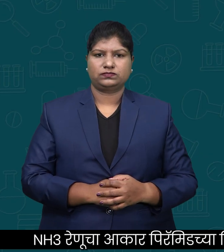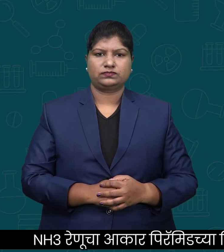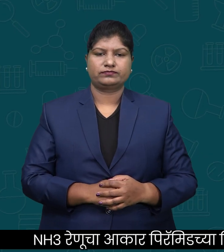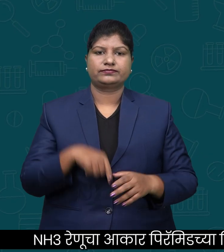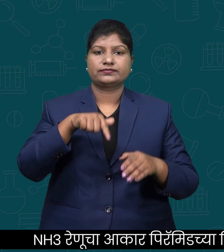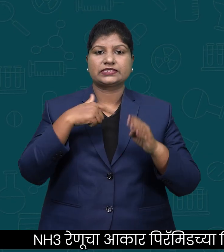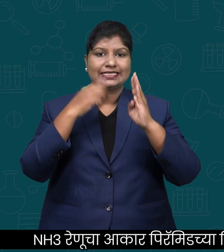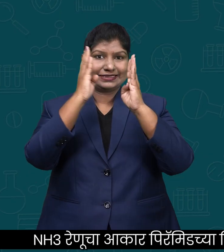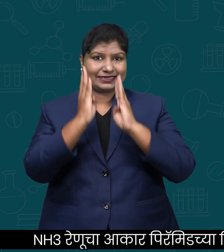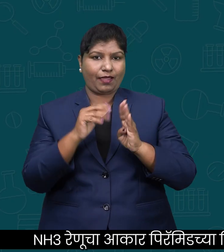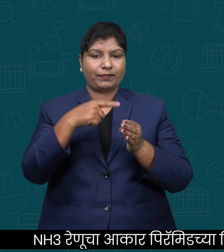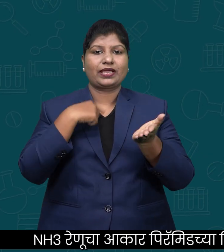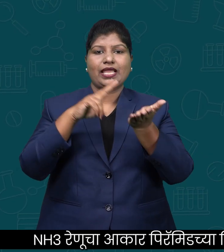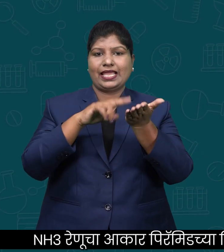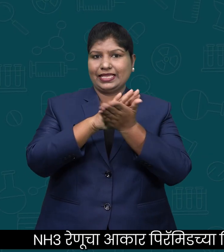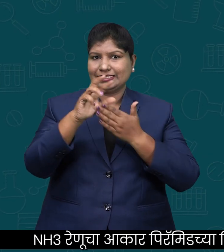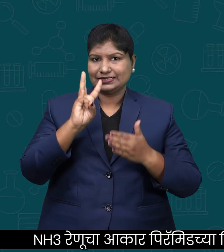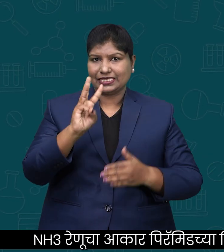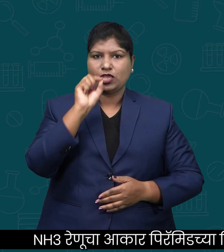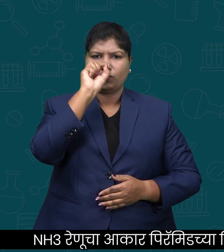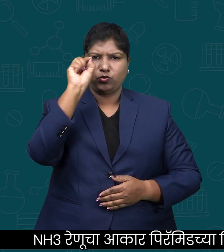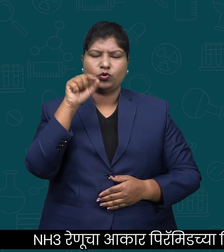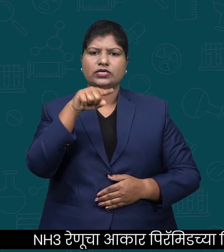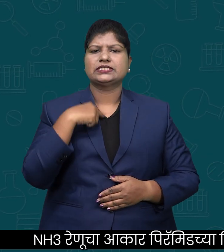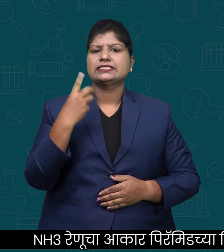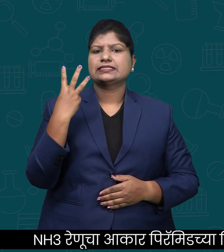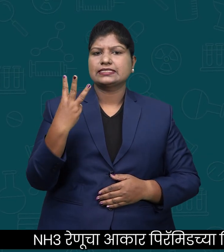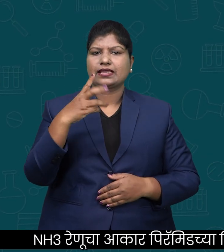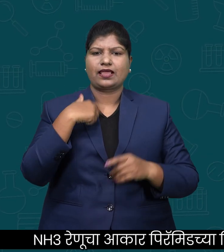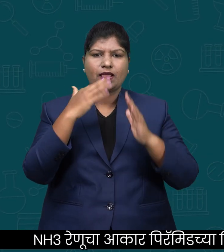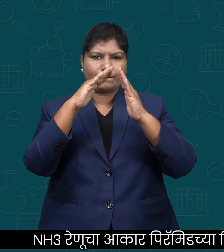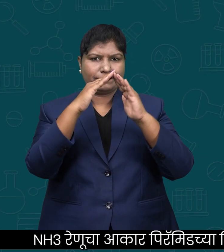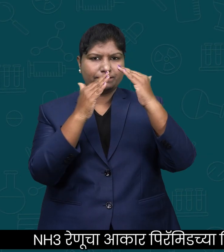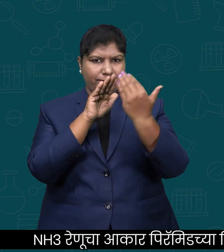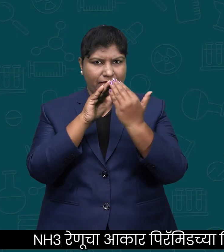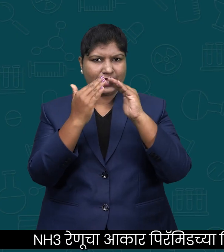NH3 रेणूचा आकार पिरॅमिडच्या शिखरावर N सह त्रिकोणी पिरॅमिडल आहे.